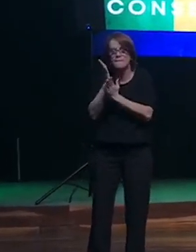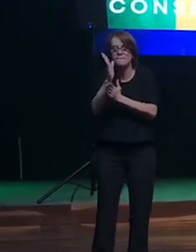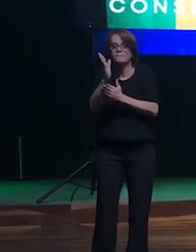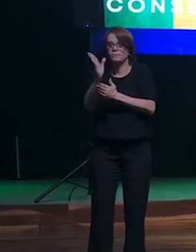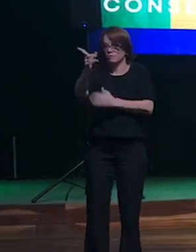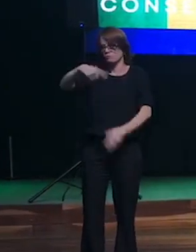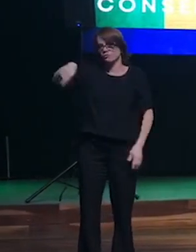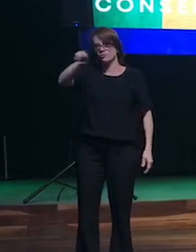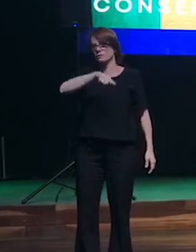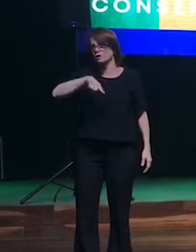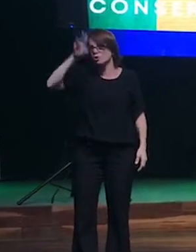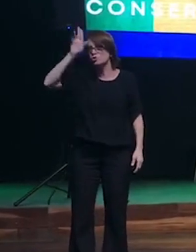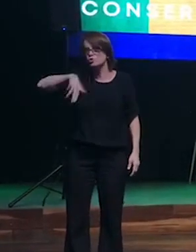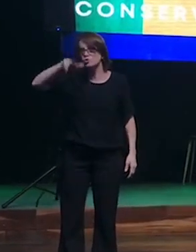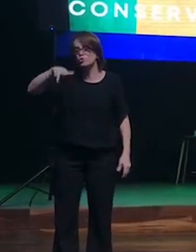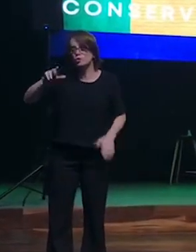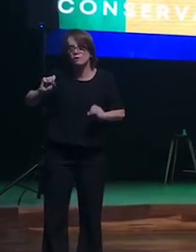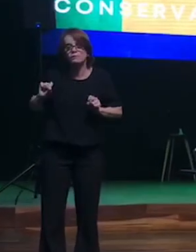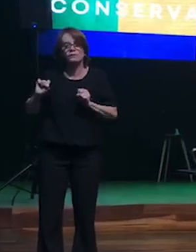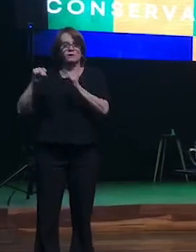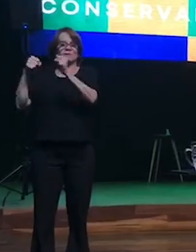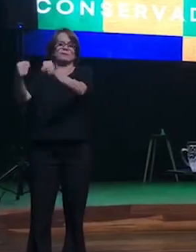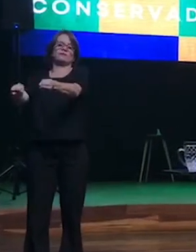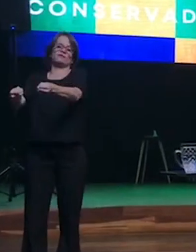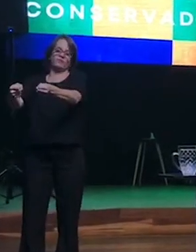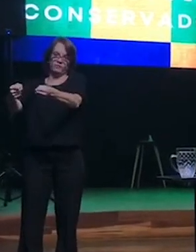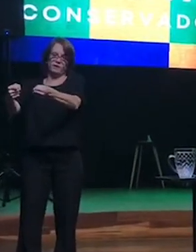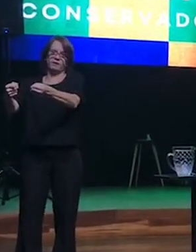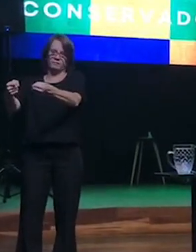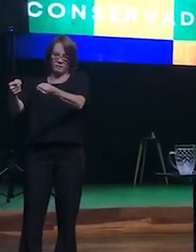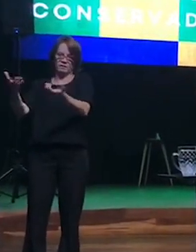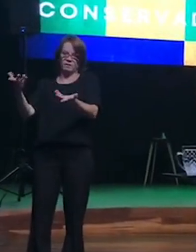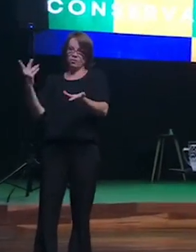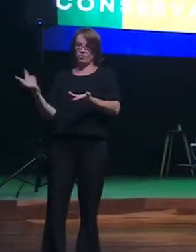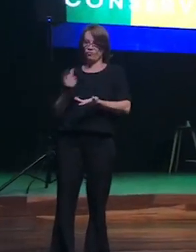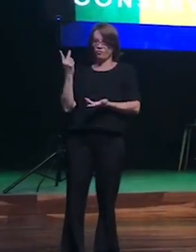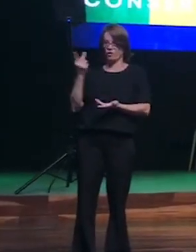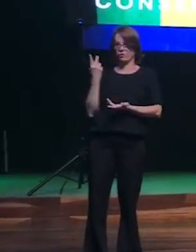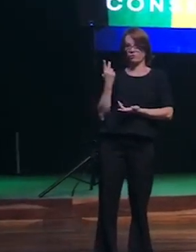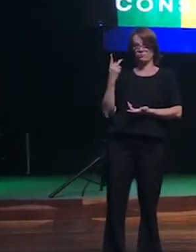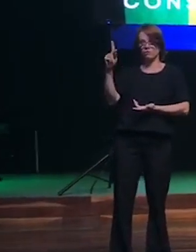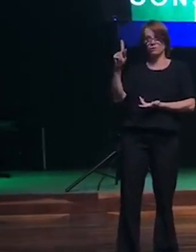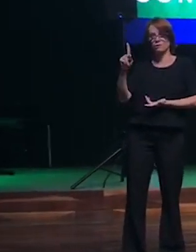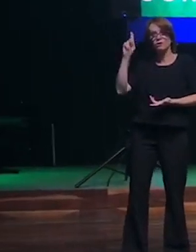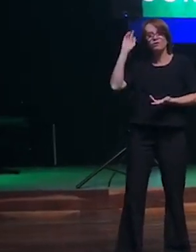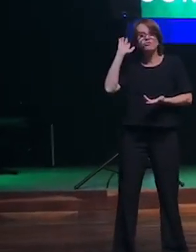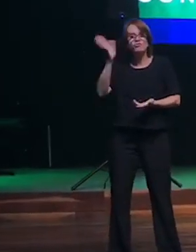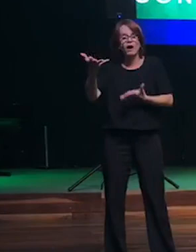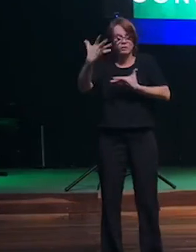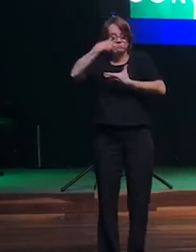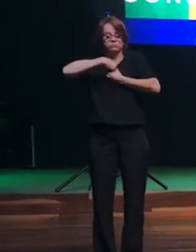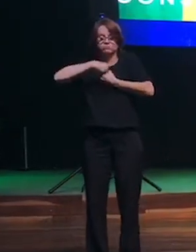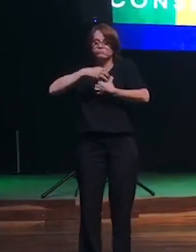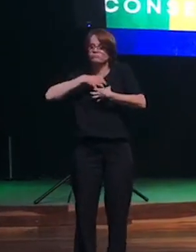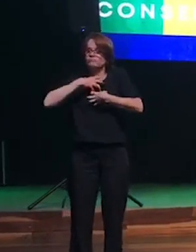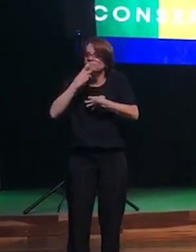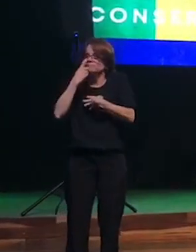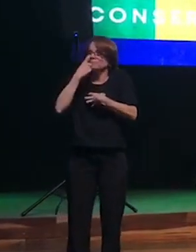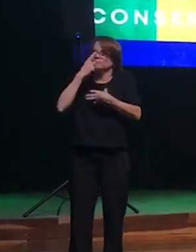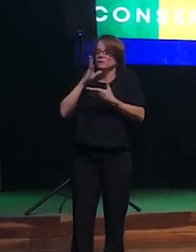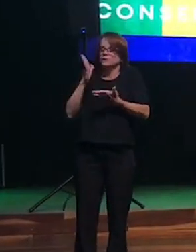instinto, você nem seria capaz de defender o que você defende na maioria das vezes. É instintivo